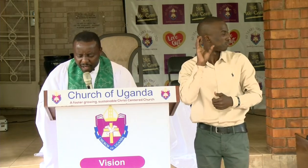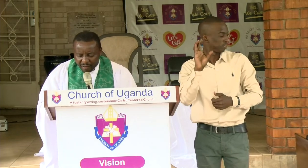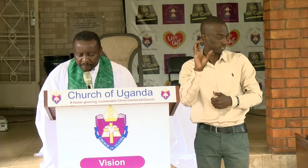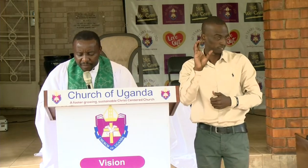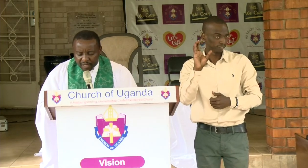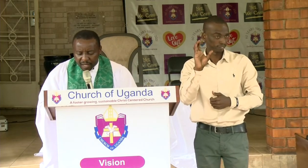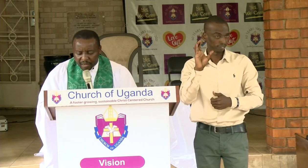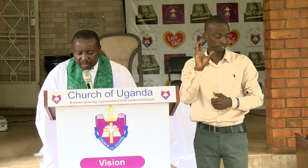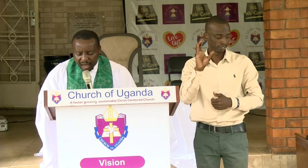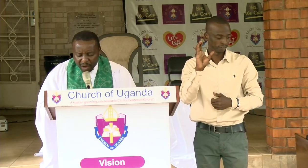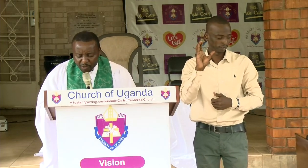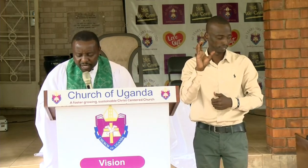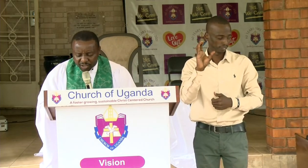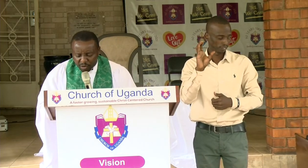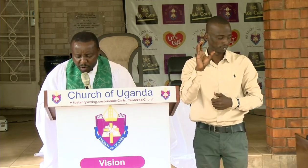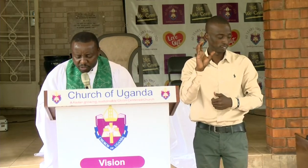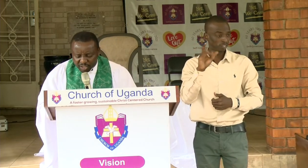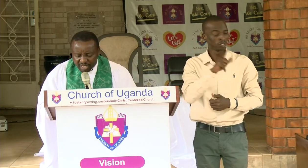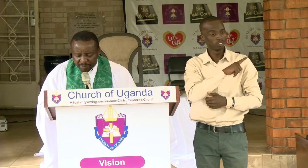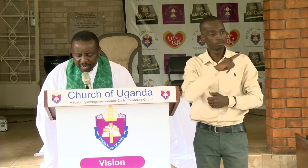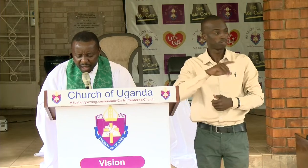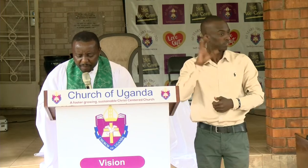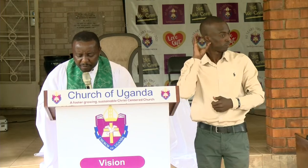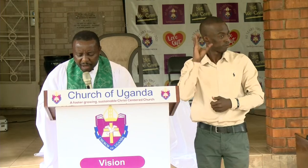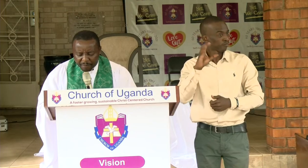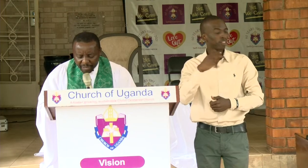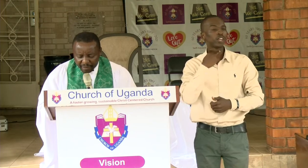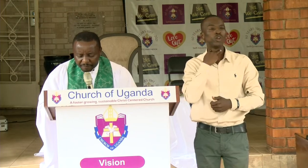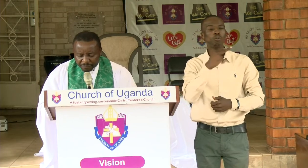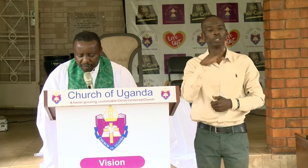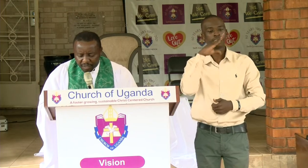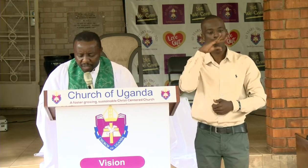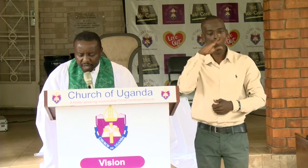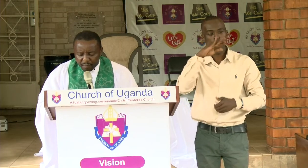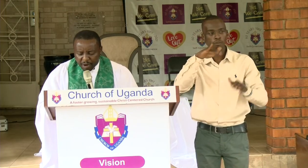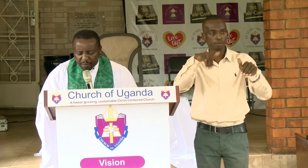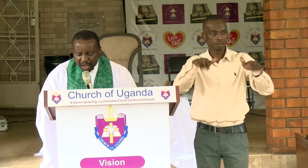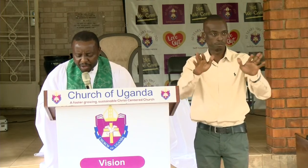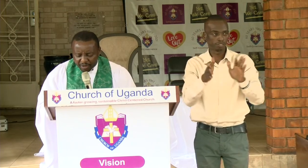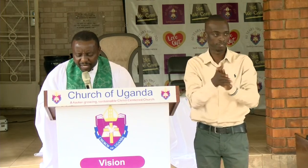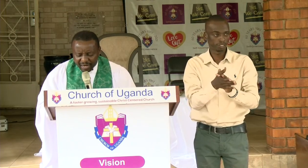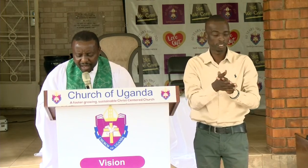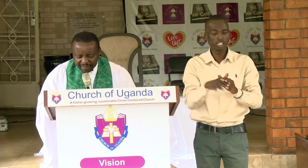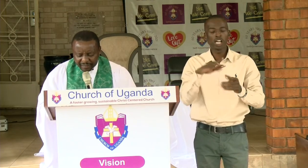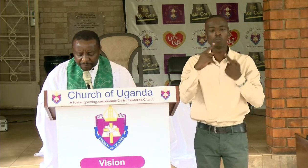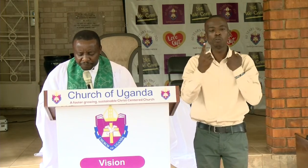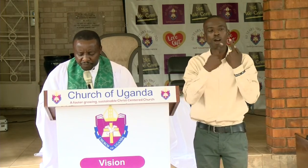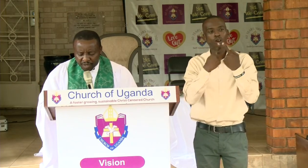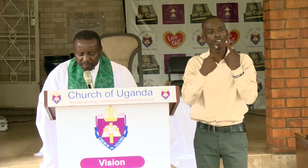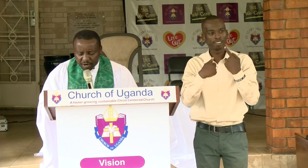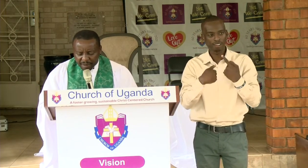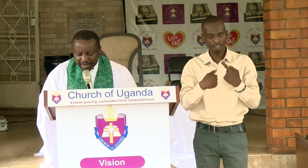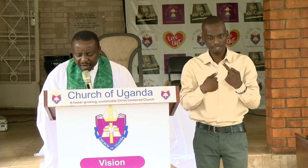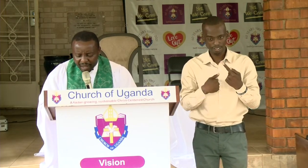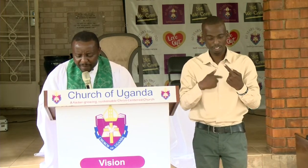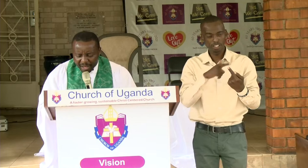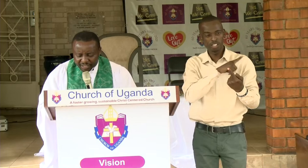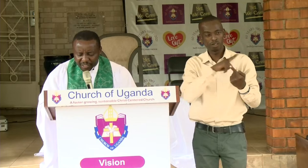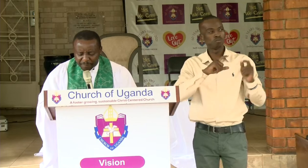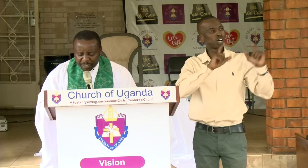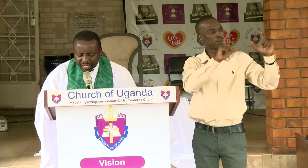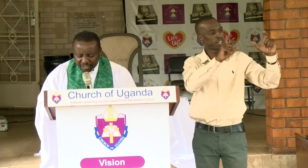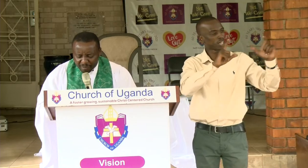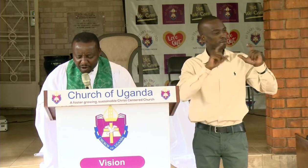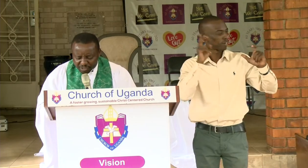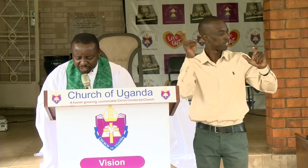mukama na awulire dobozi lyebigambo byamwe bwe mwayogera nange mukama na ngamba